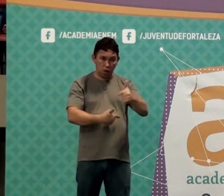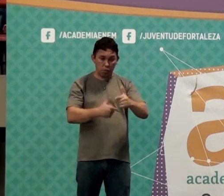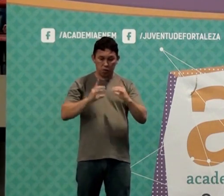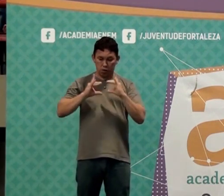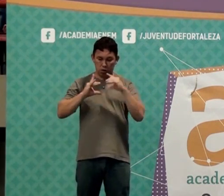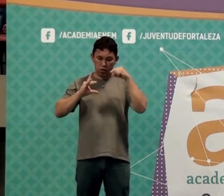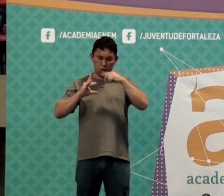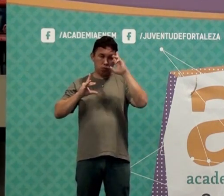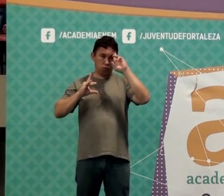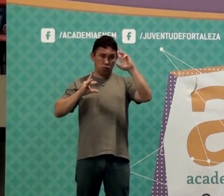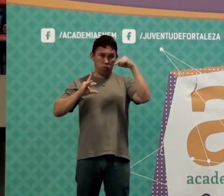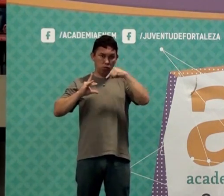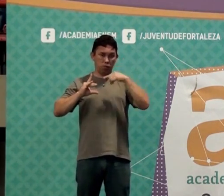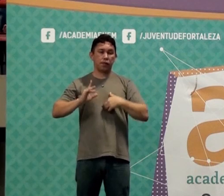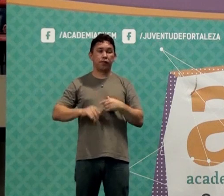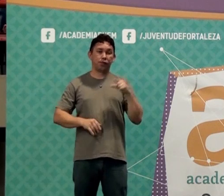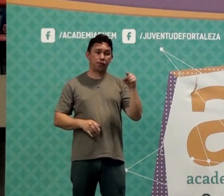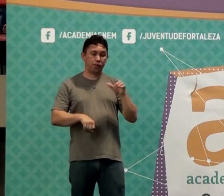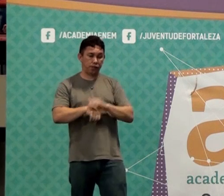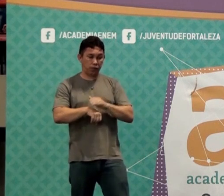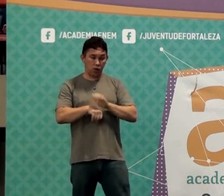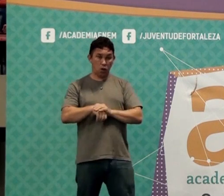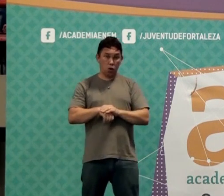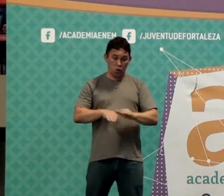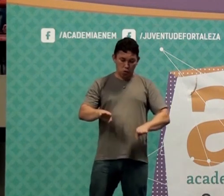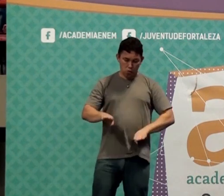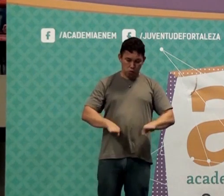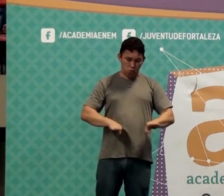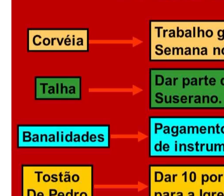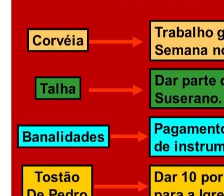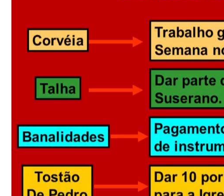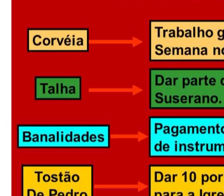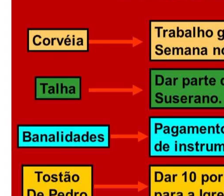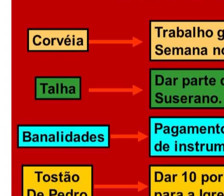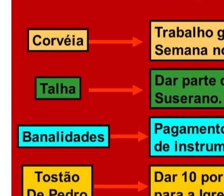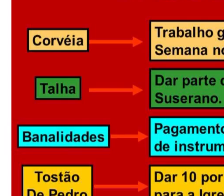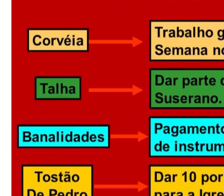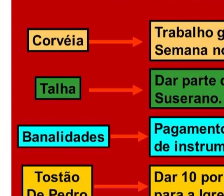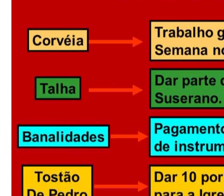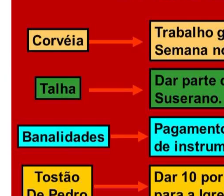floresta, professor? Para a gente caçar animais, pegar madeira, tá certo?